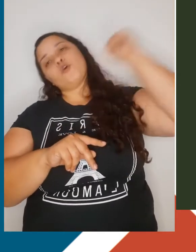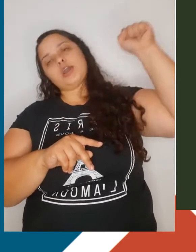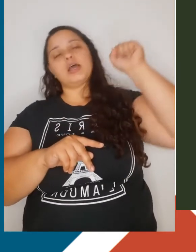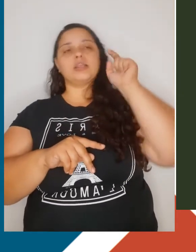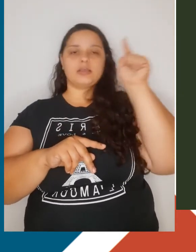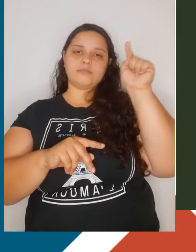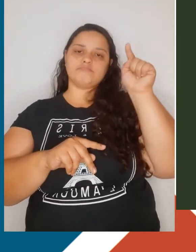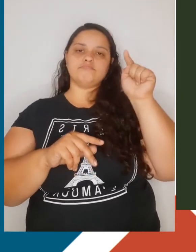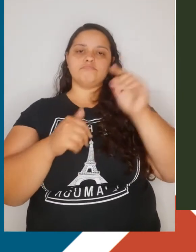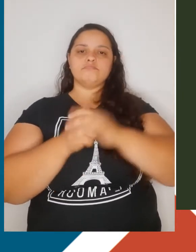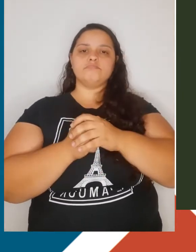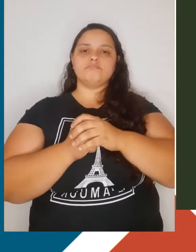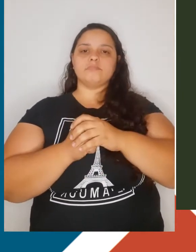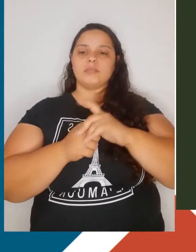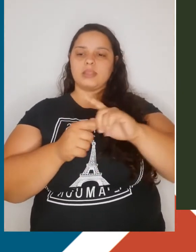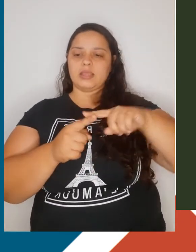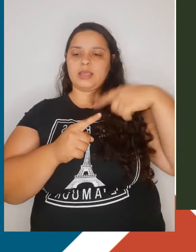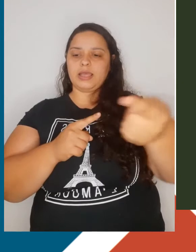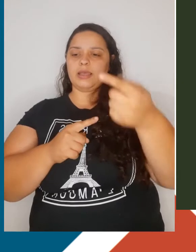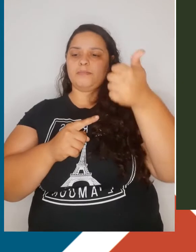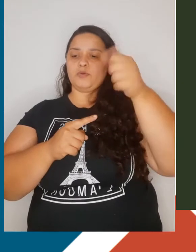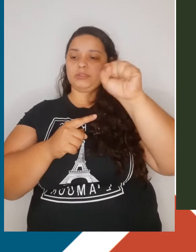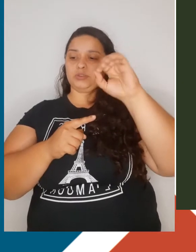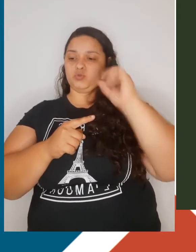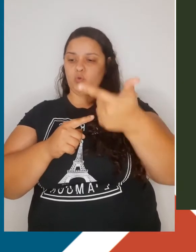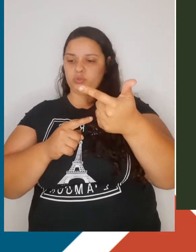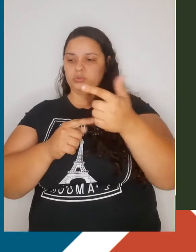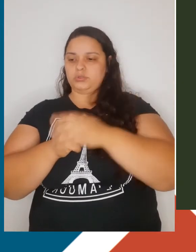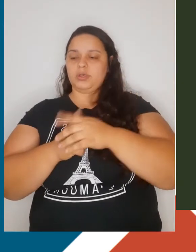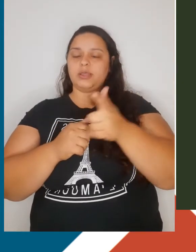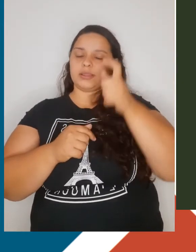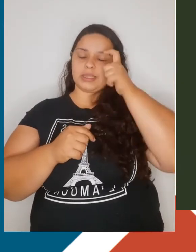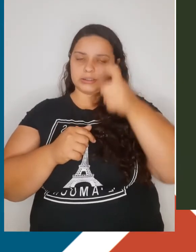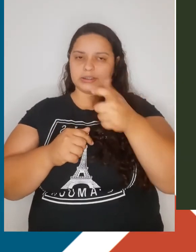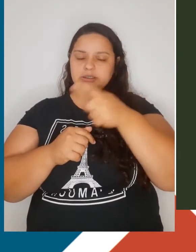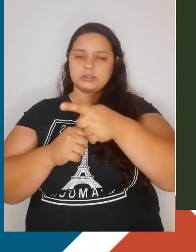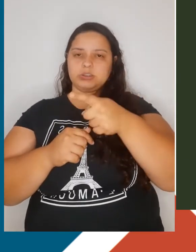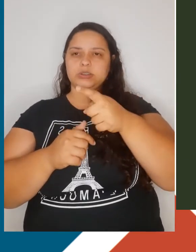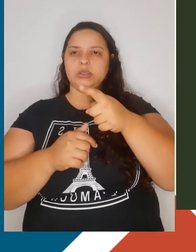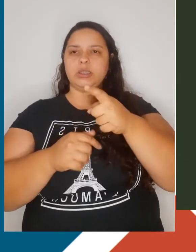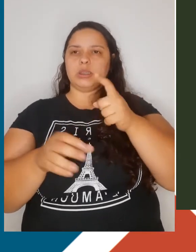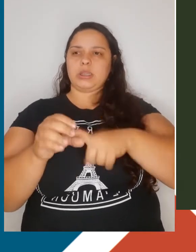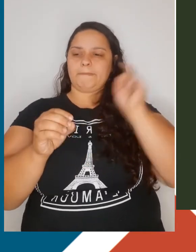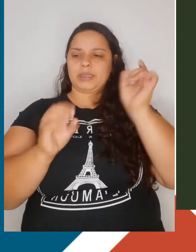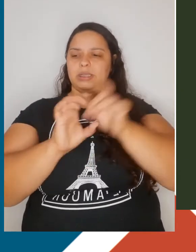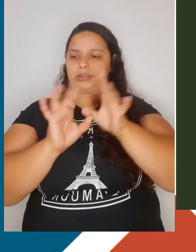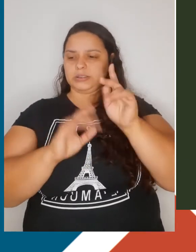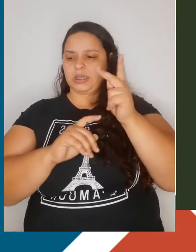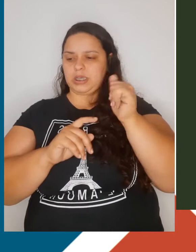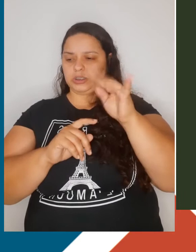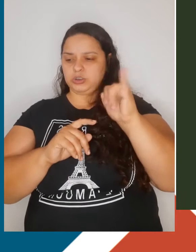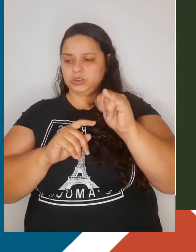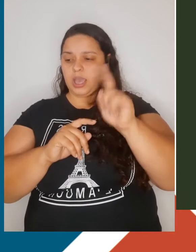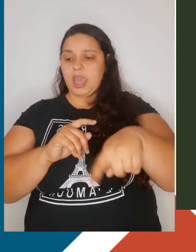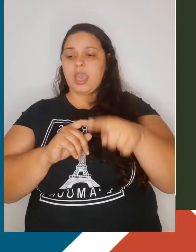depois enforcada pelo governo metropolitano no ano de 1802. Um ponto interessante na história da independência do